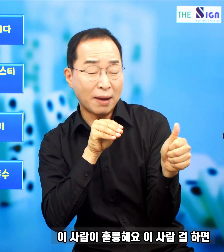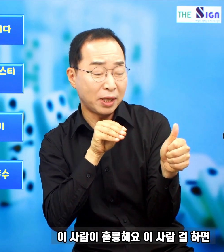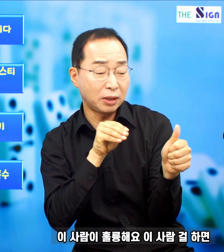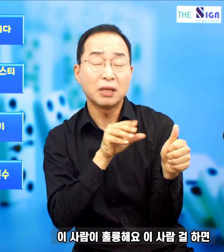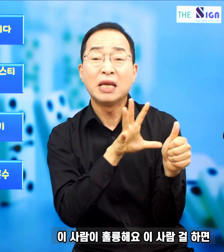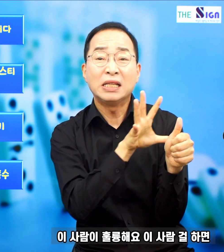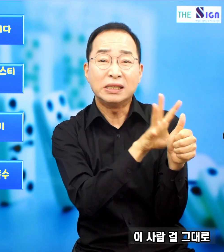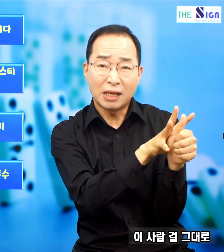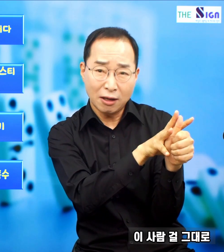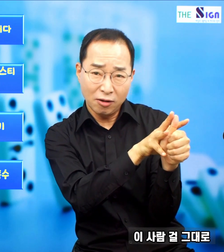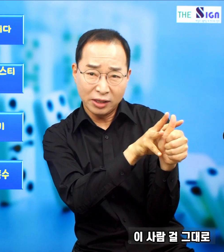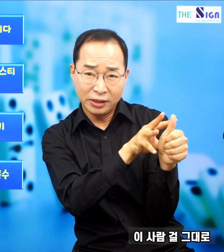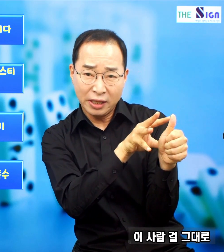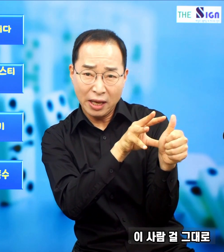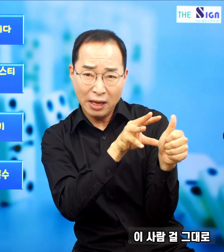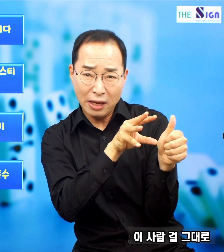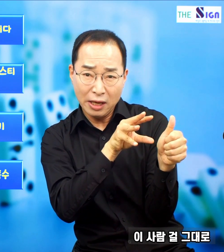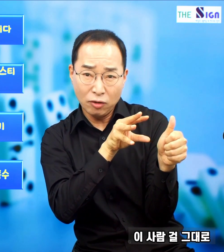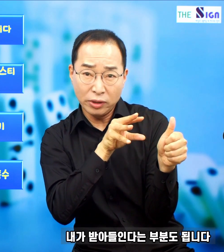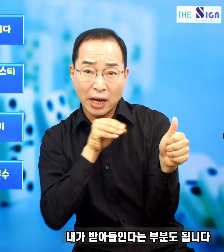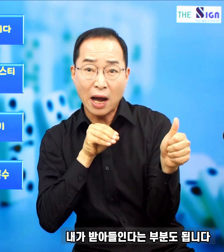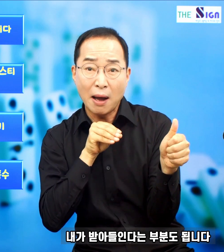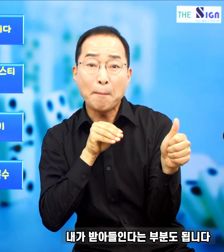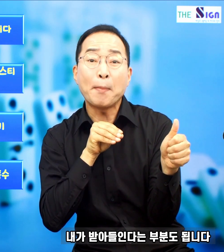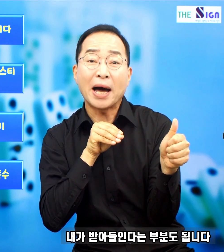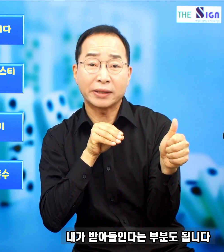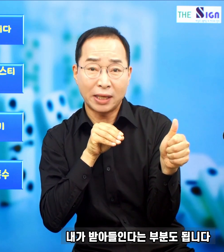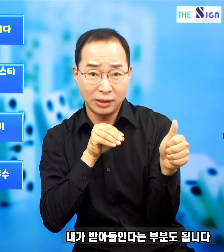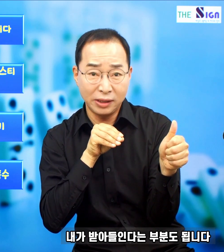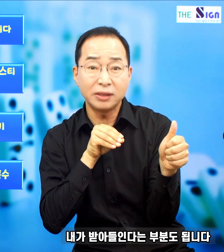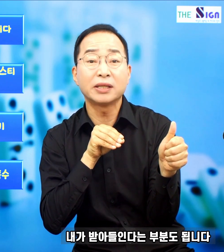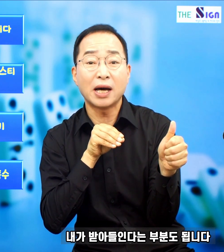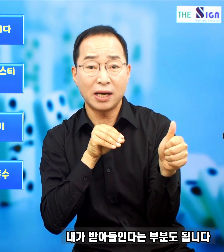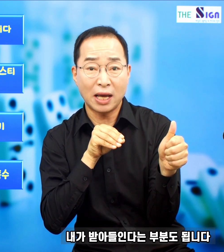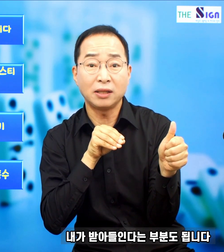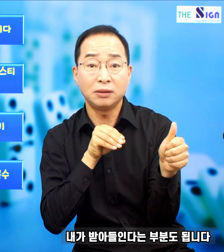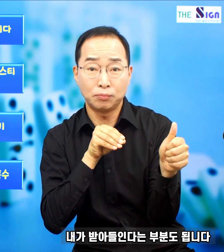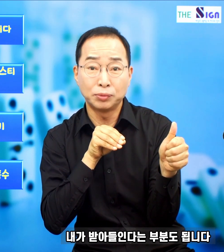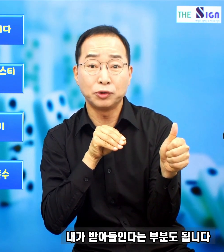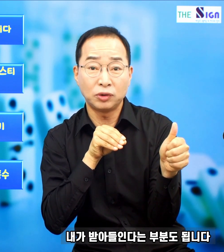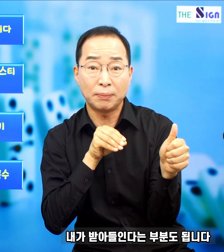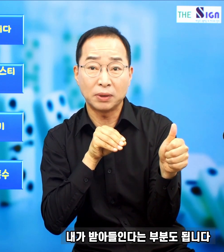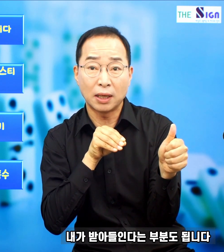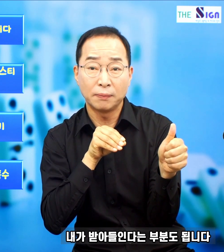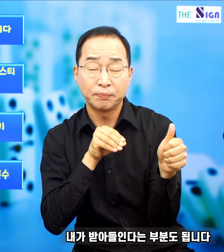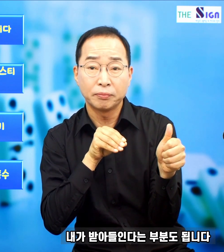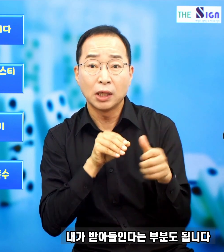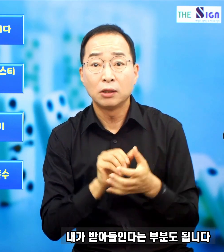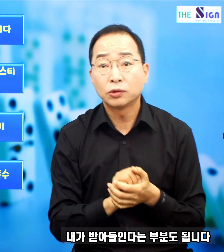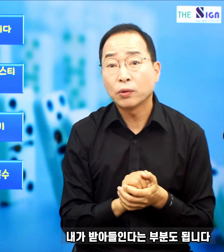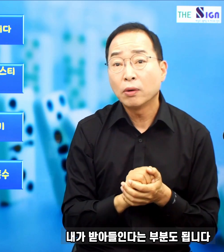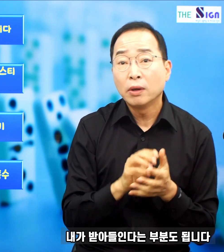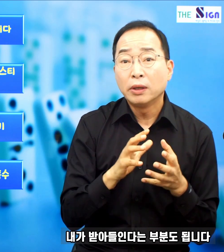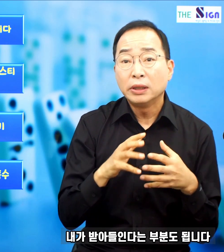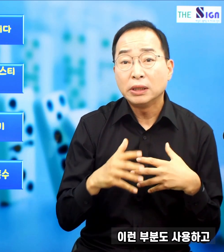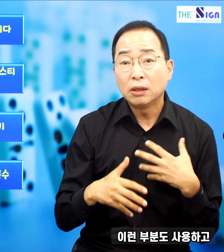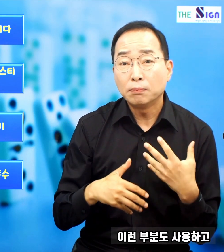하면은 이 사람 걸 그대로 내가 받아들인다라는 부분도 됩니다. 그렇죠? 이런